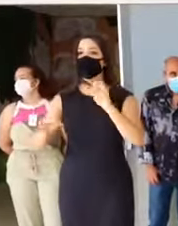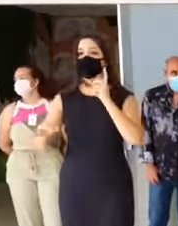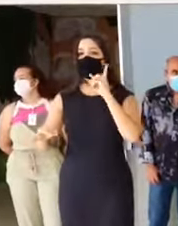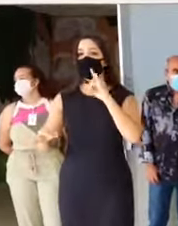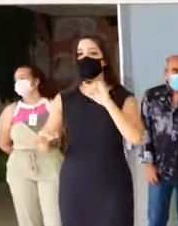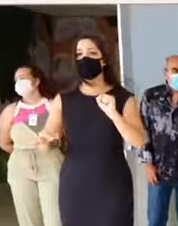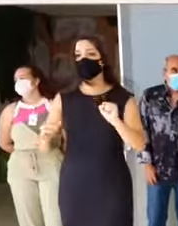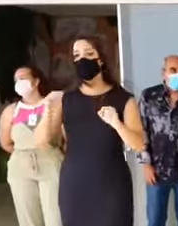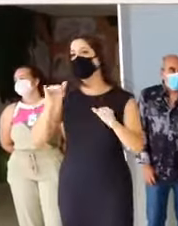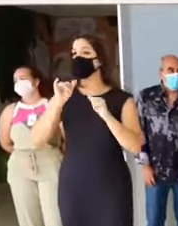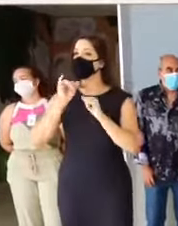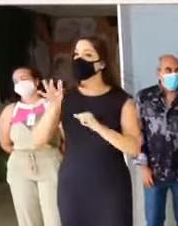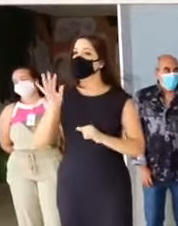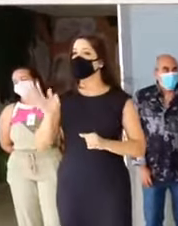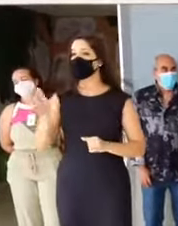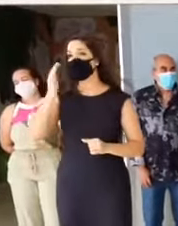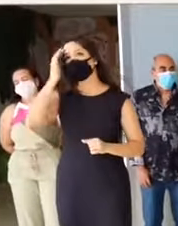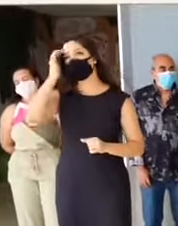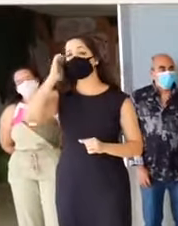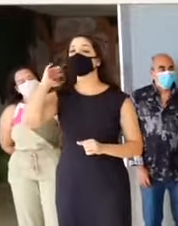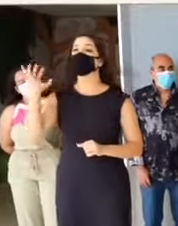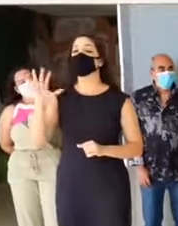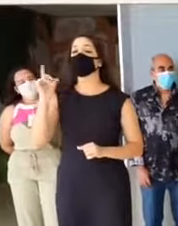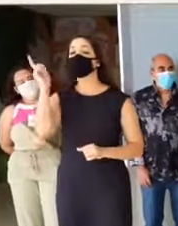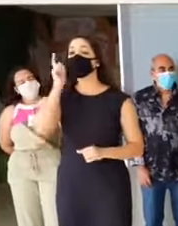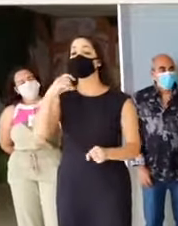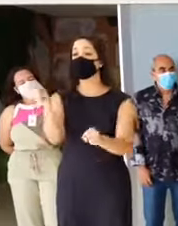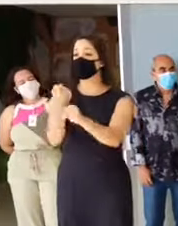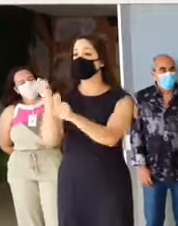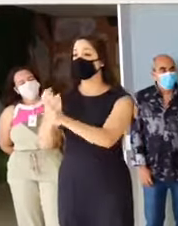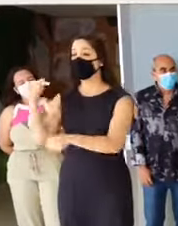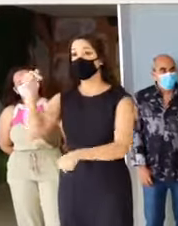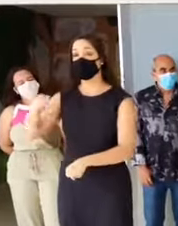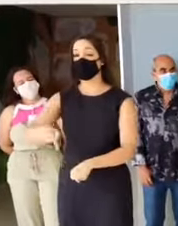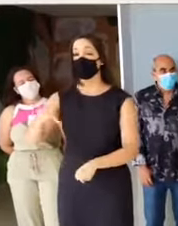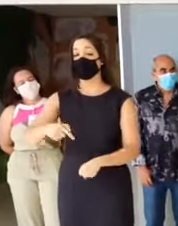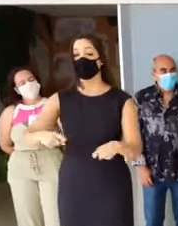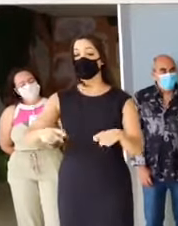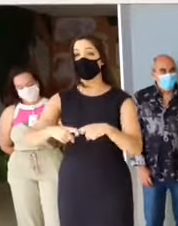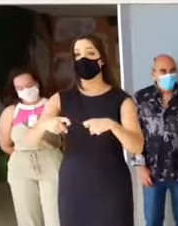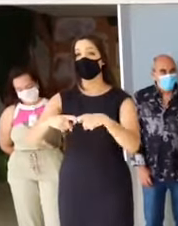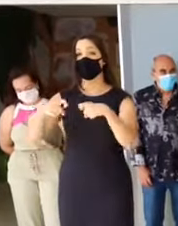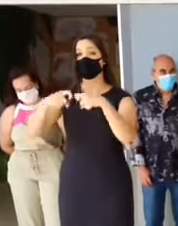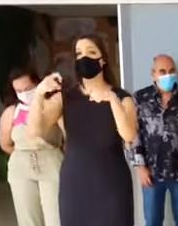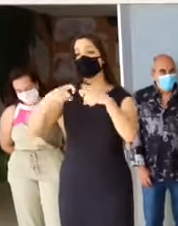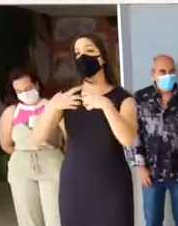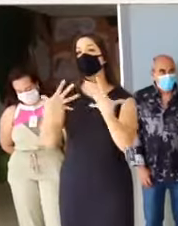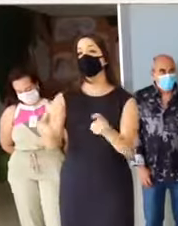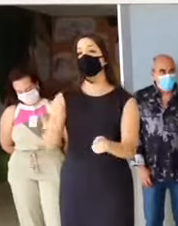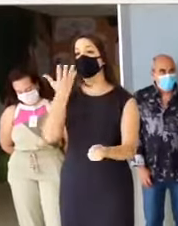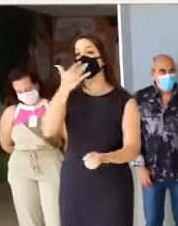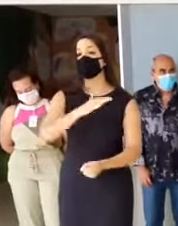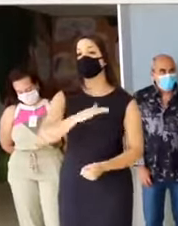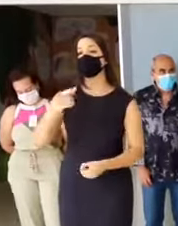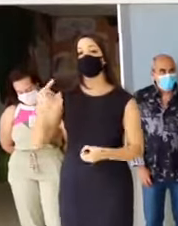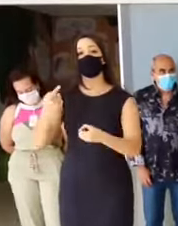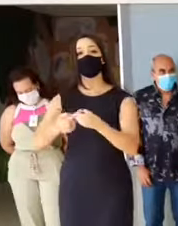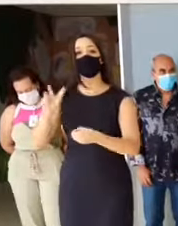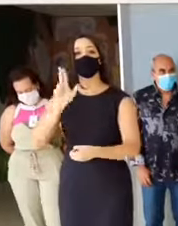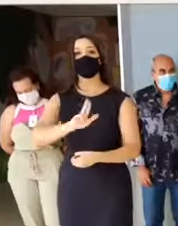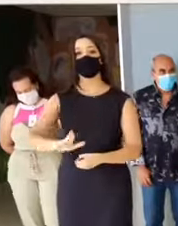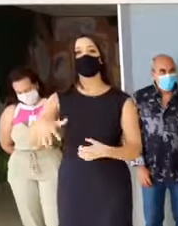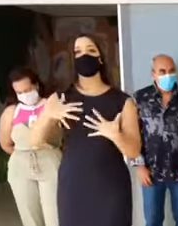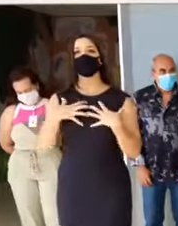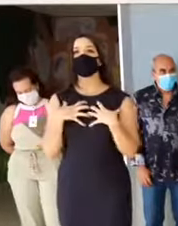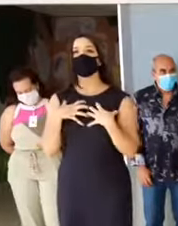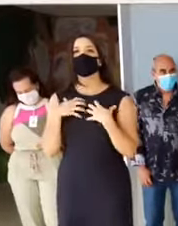doutor Gladstone já disse, foi criada essa estrutura para estar atendendo as crianças da nossa cidade. Então, para a gente é um